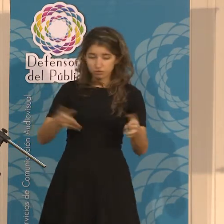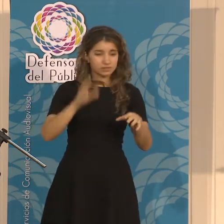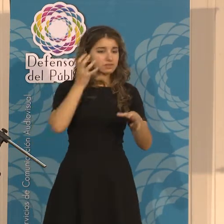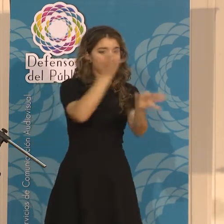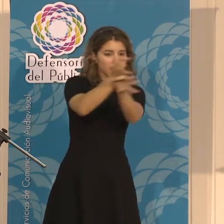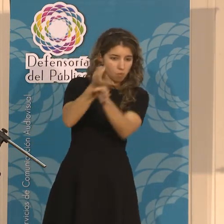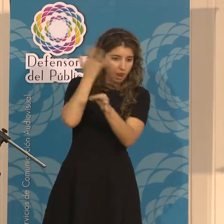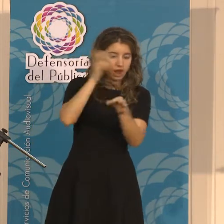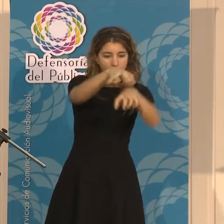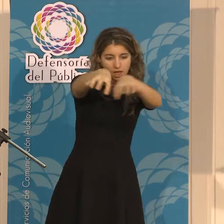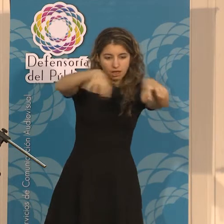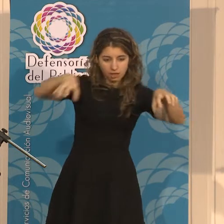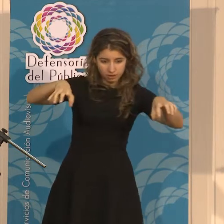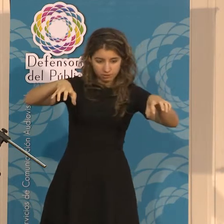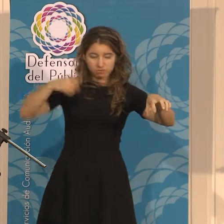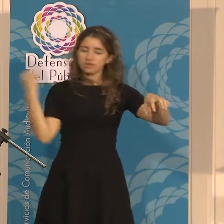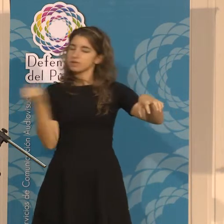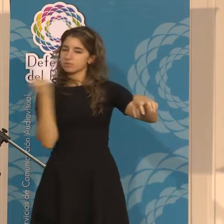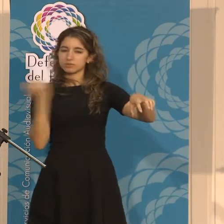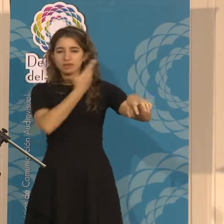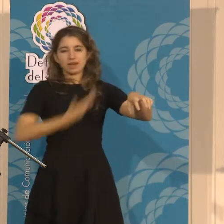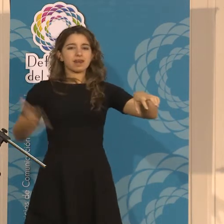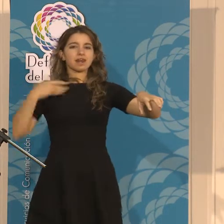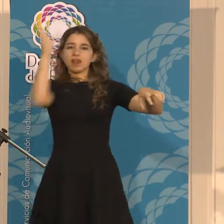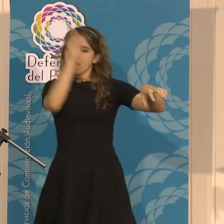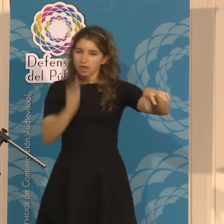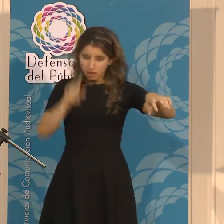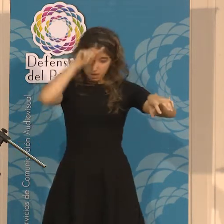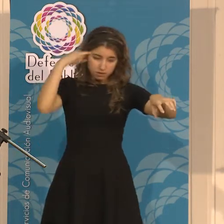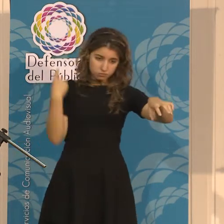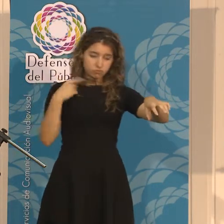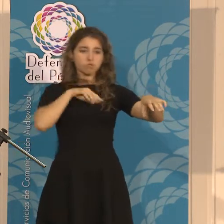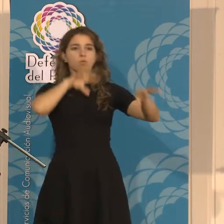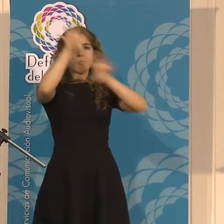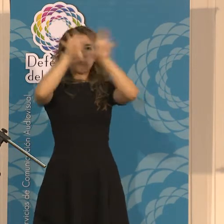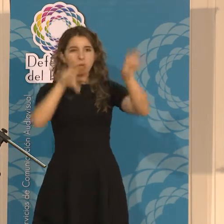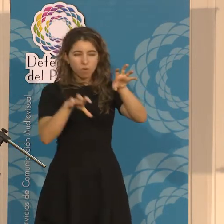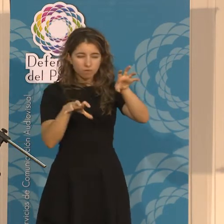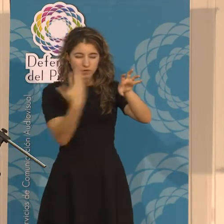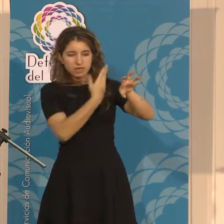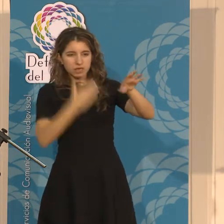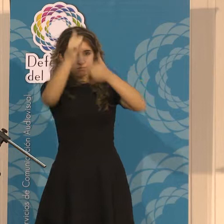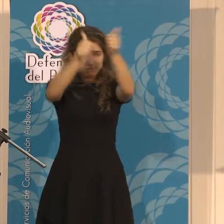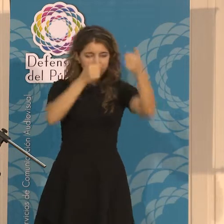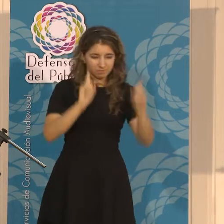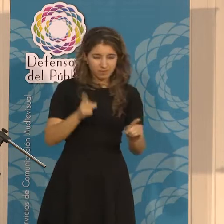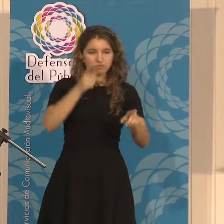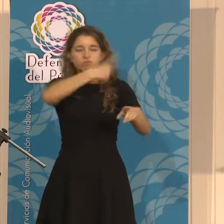necesaria una presencia nacional provincial y de colectivos del tercer sector para lograr un equilibrio en las decisiones